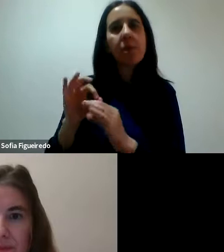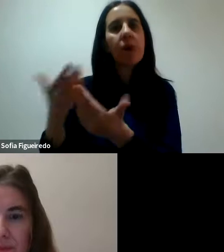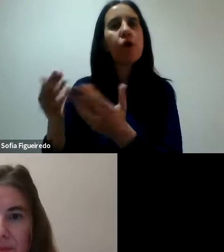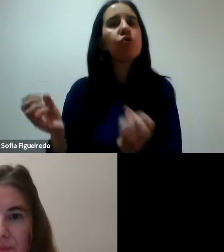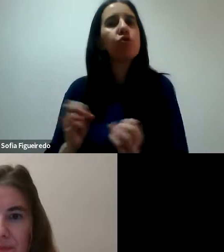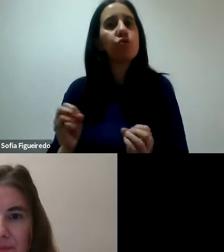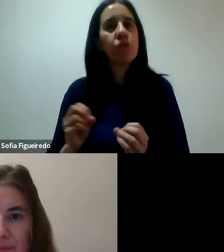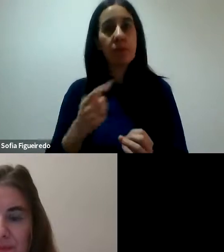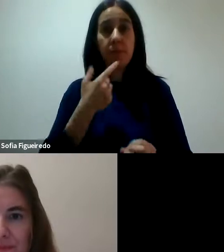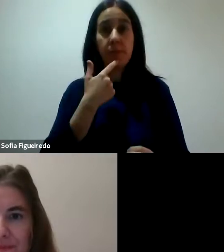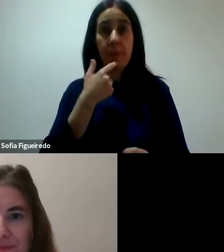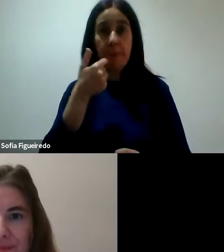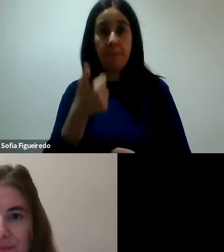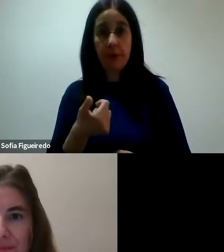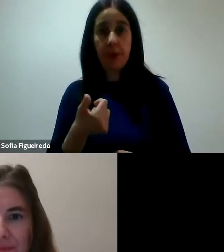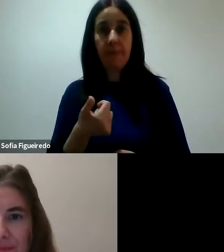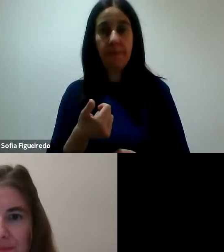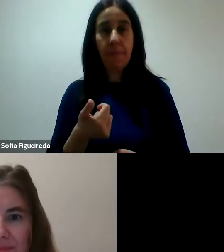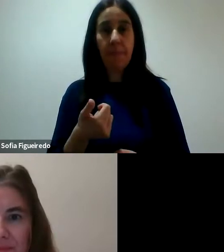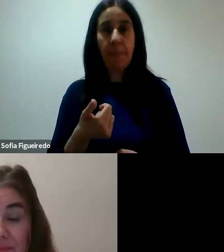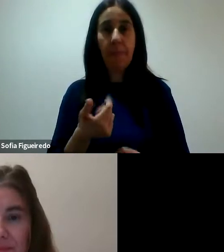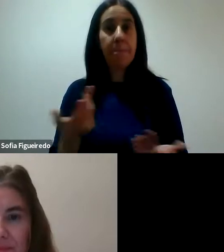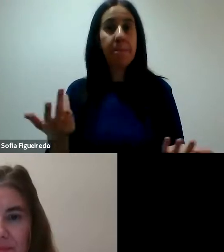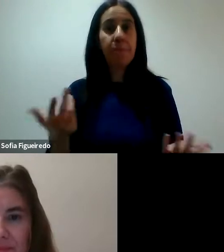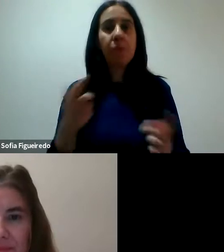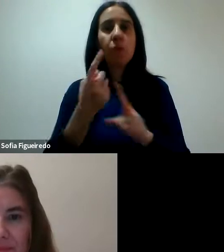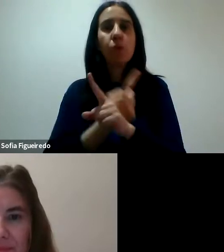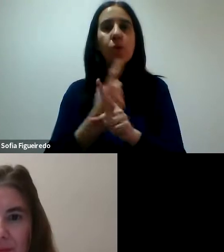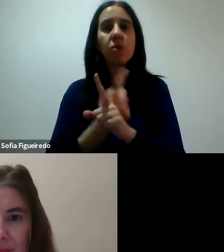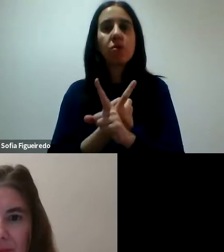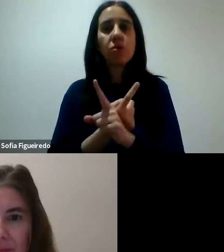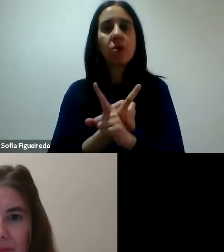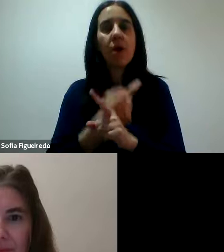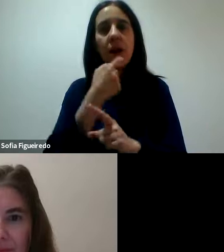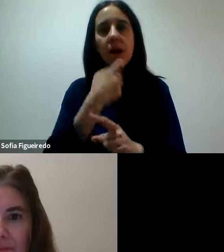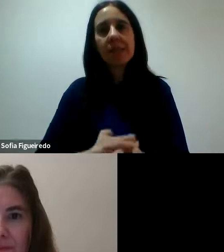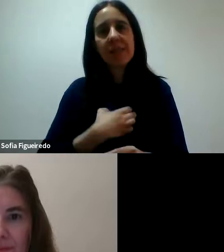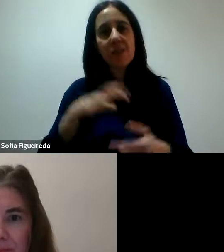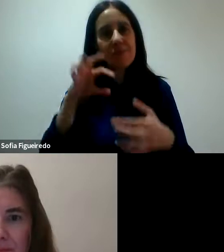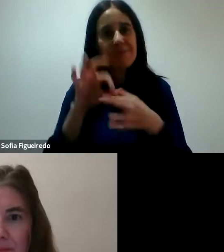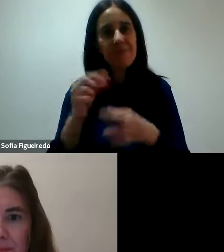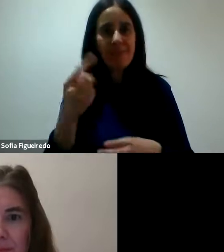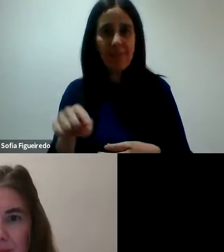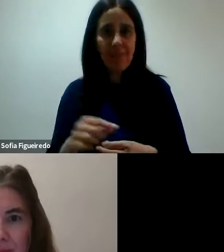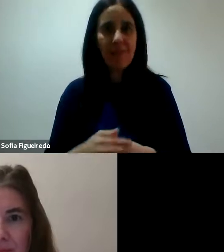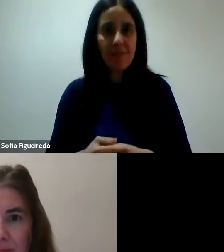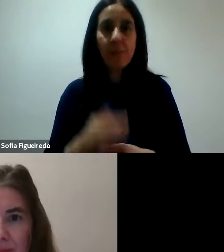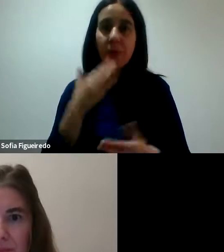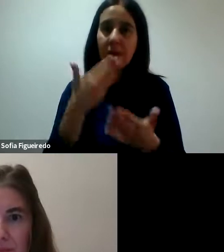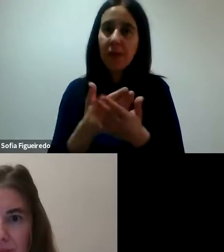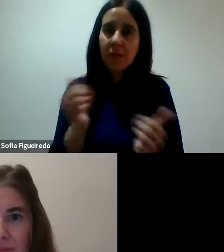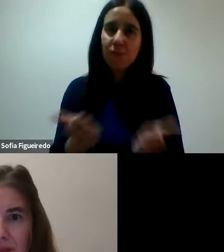perceber bem, pôr as coisas onde fazem sentido estar. Portanto, para que tenhamos melhores